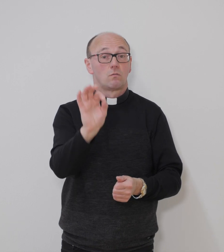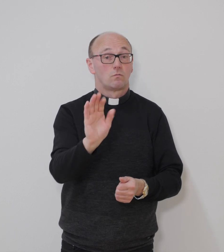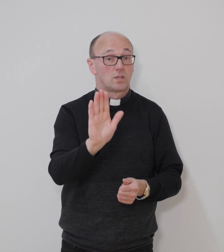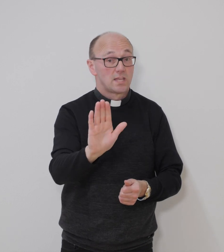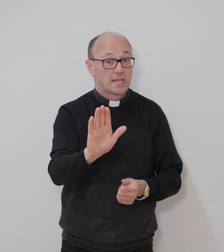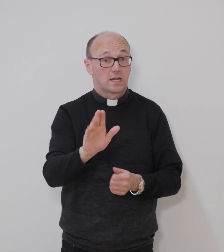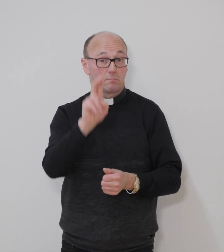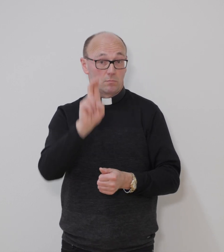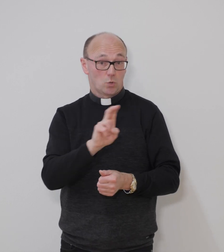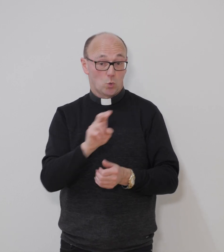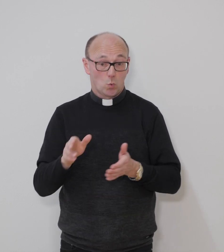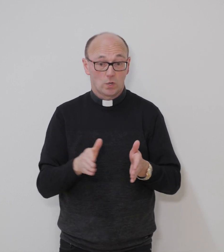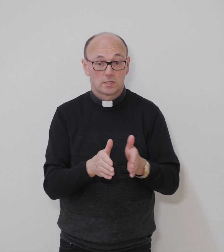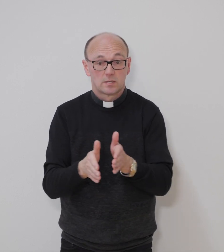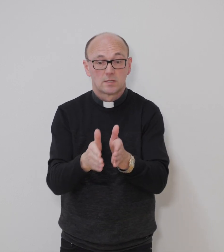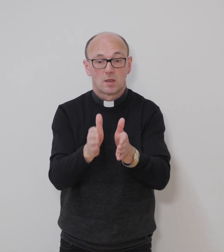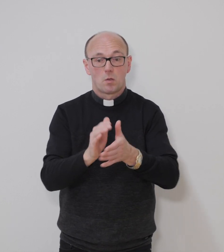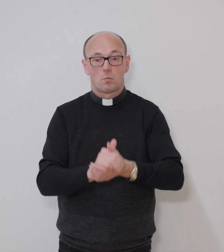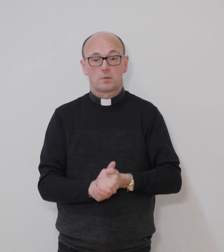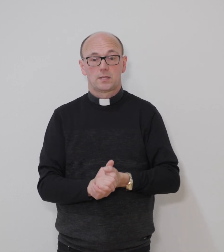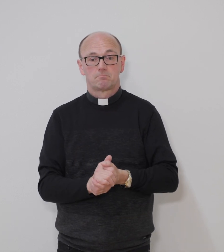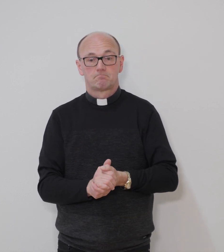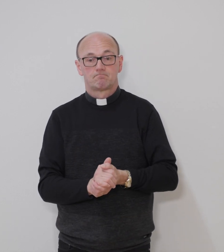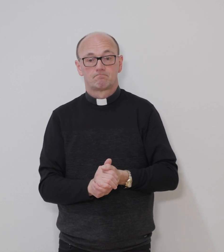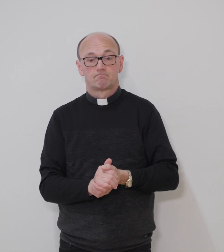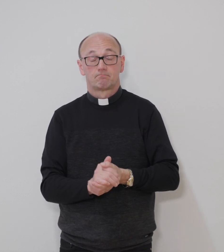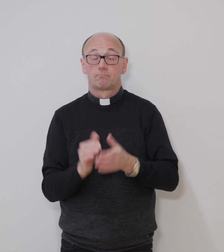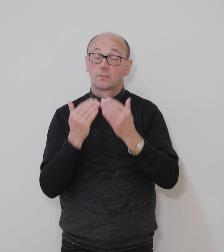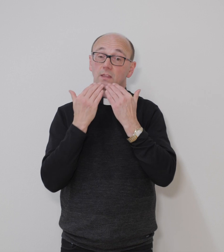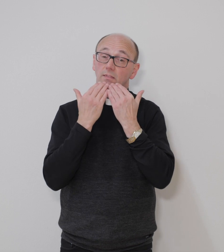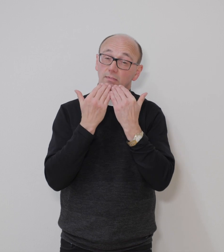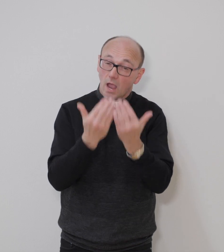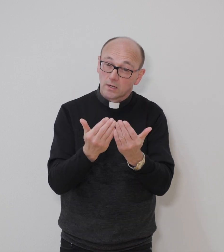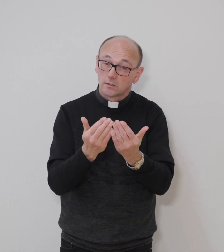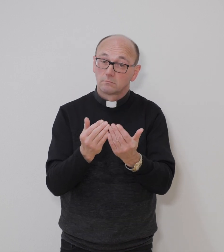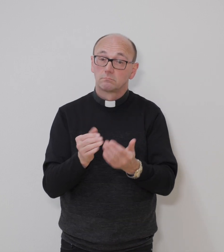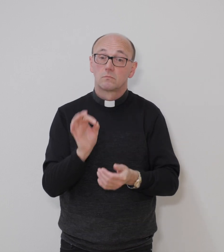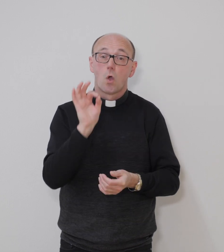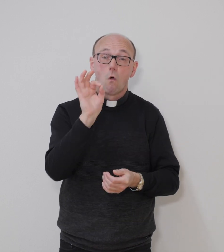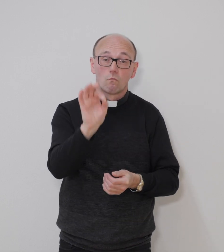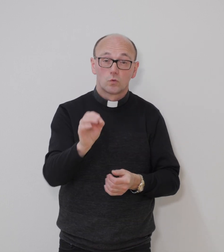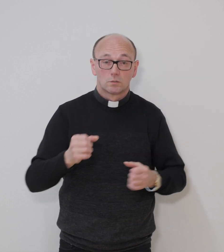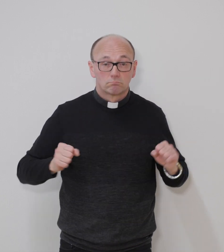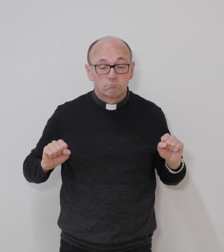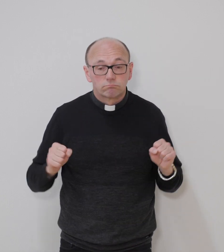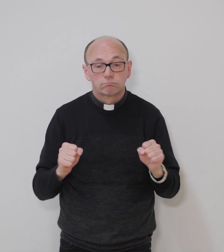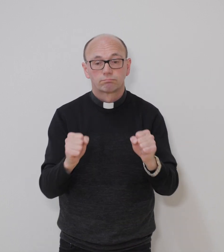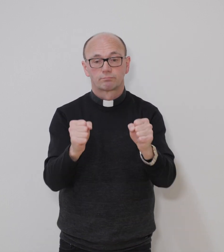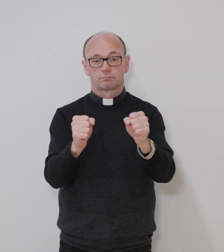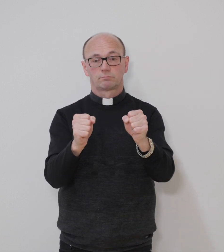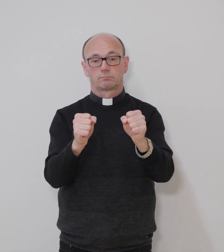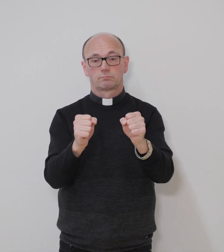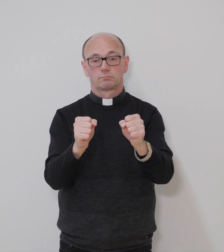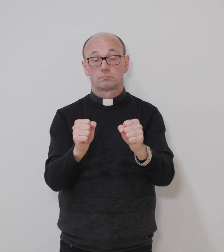der Caritas und anderer kirchlicher, staatlicher und kommunaler Einrichtungen Kranke, Sterbende, Trauernde begleitet